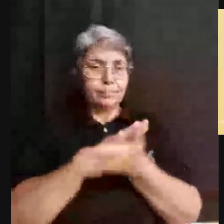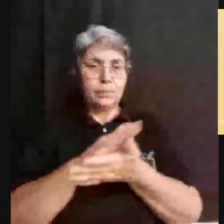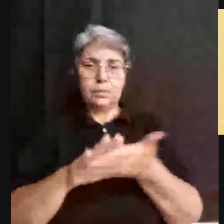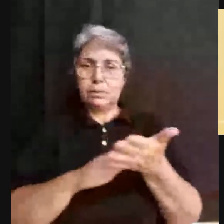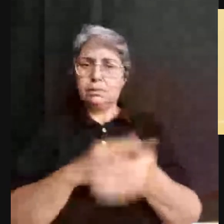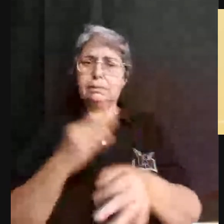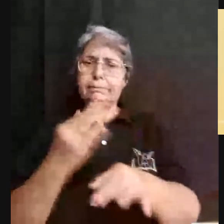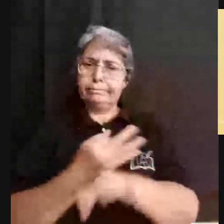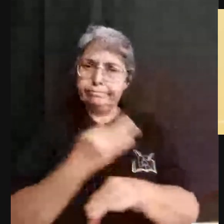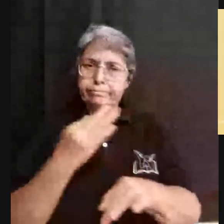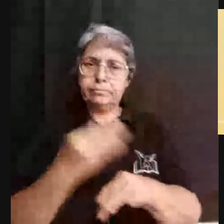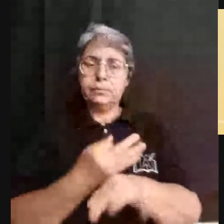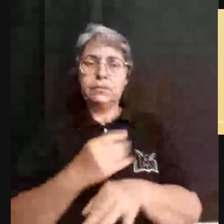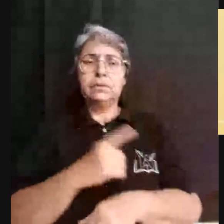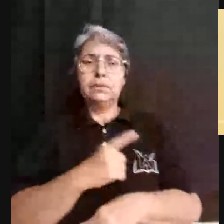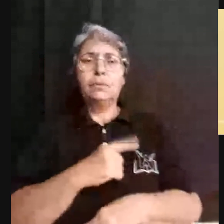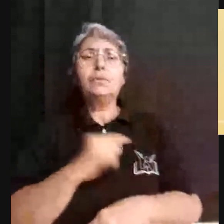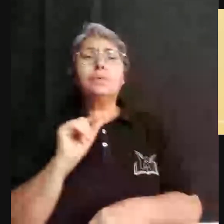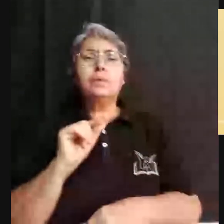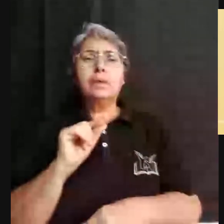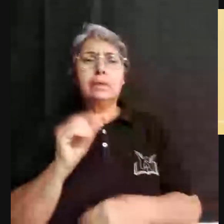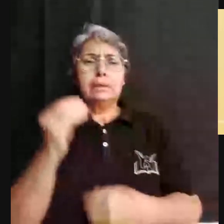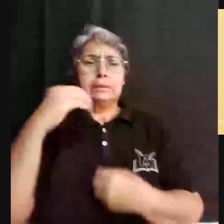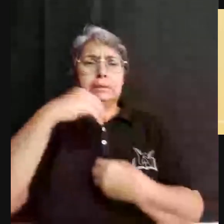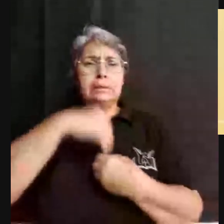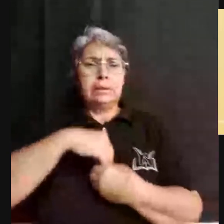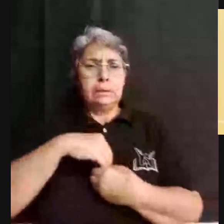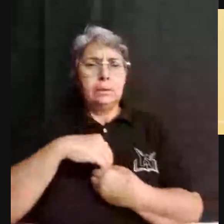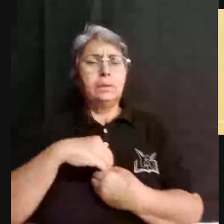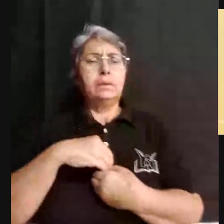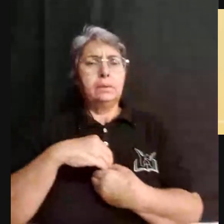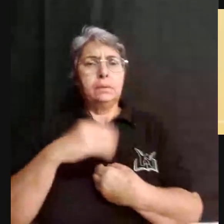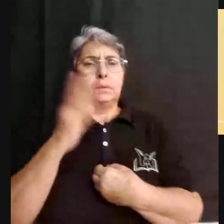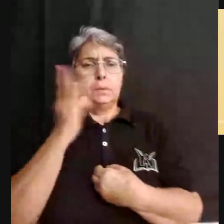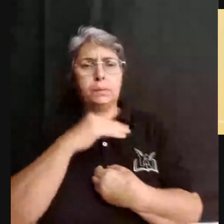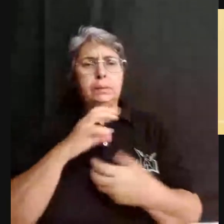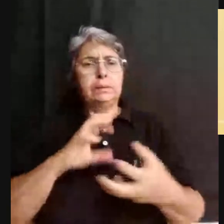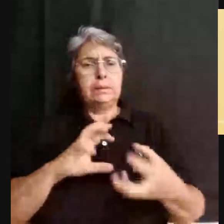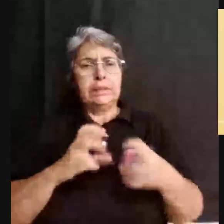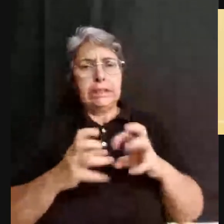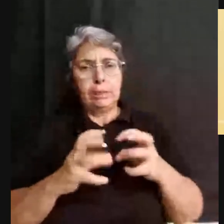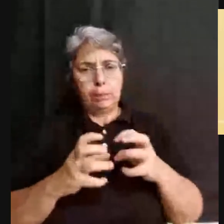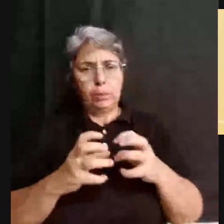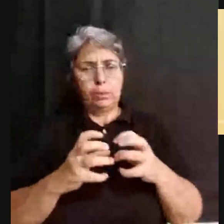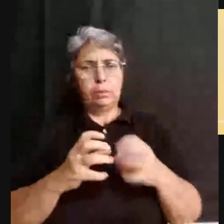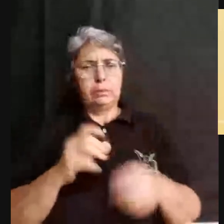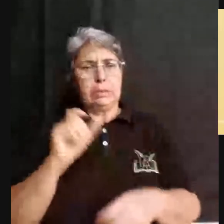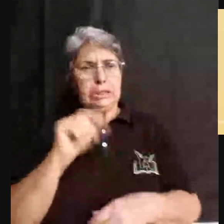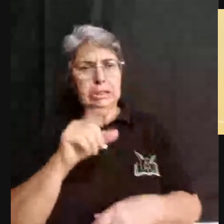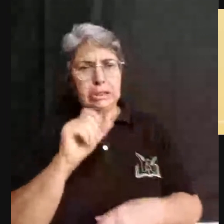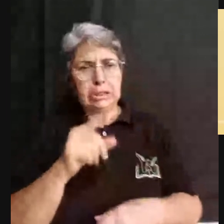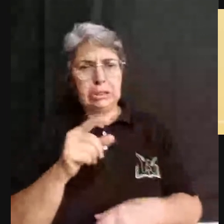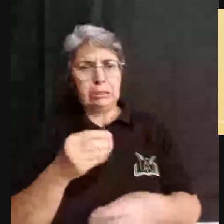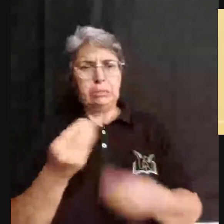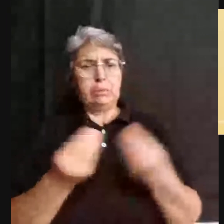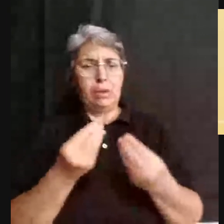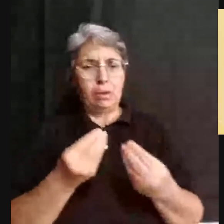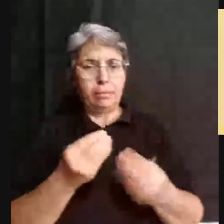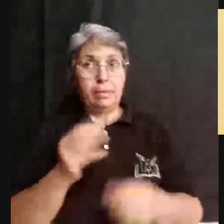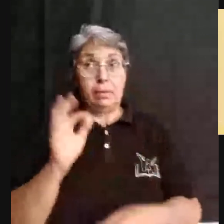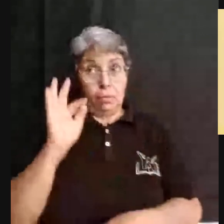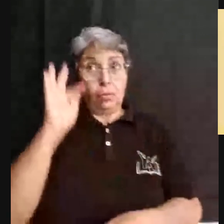o espírito que ali prevaleceu. Um espírito ímpio, crítico, denunciatório. No juízo serão